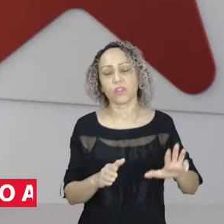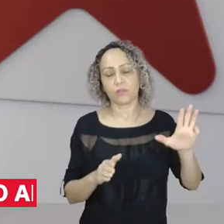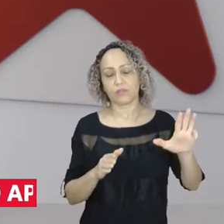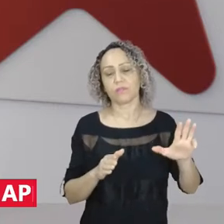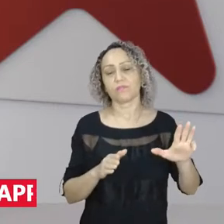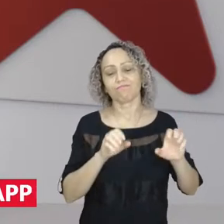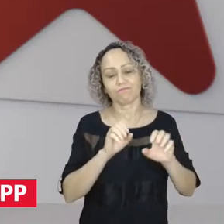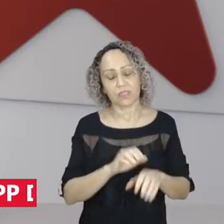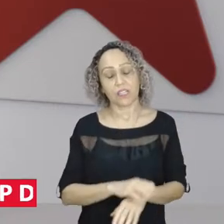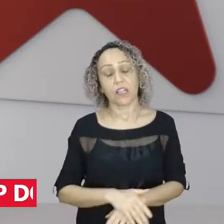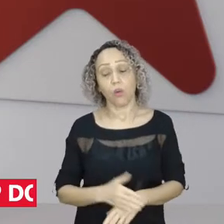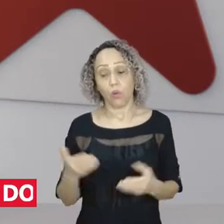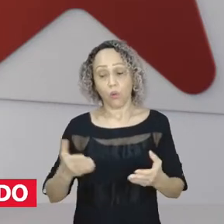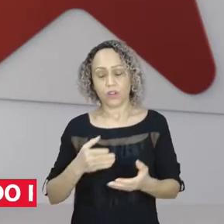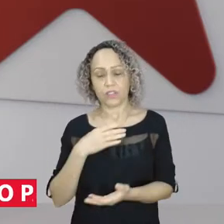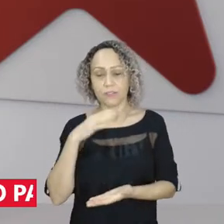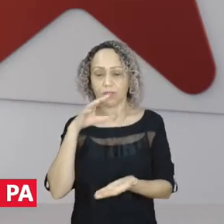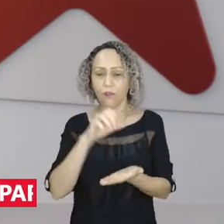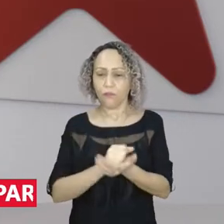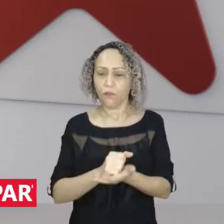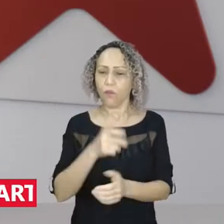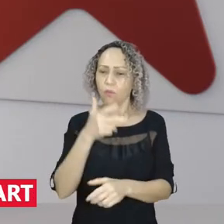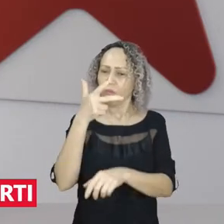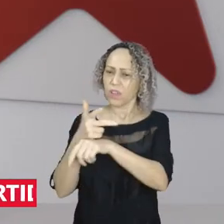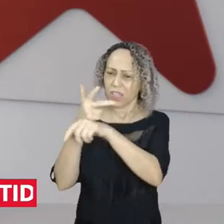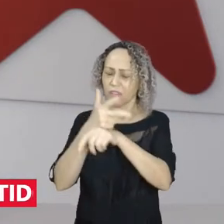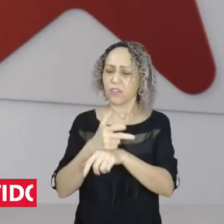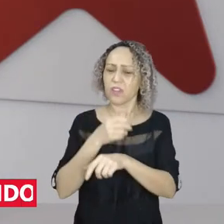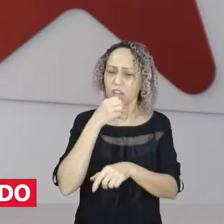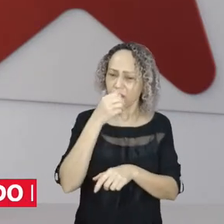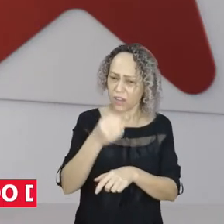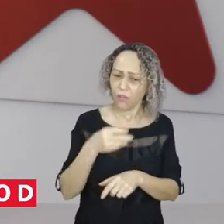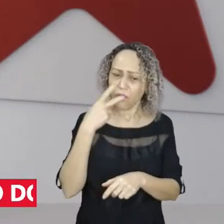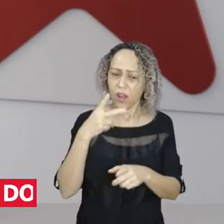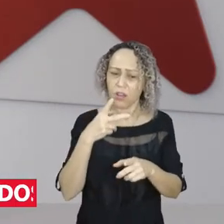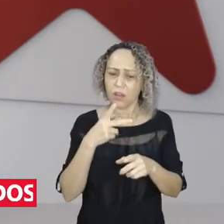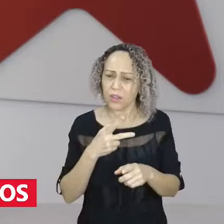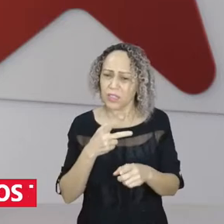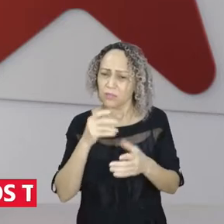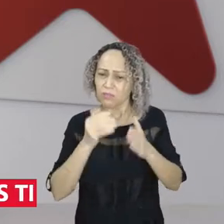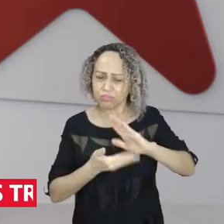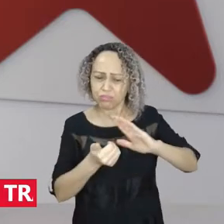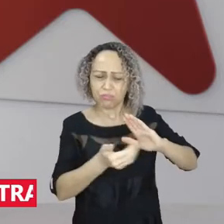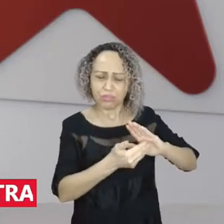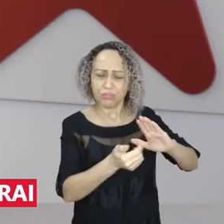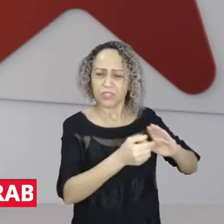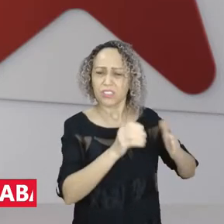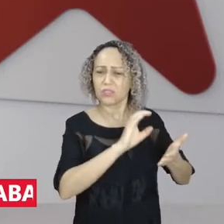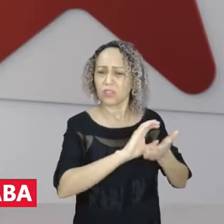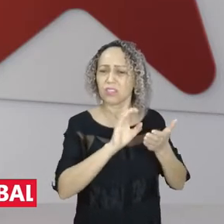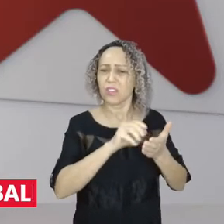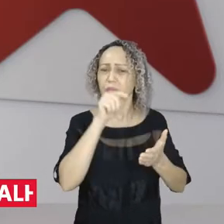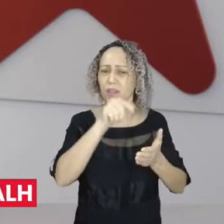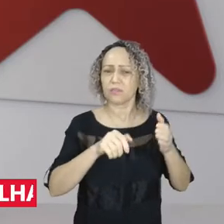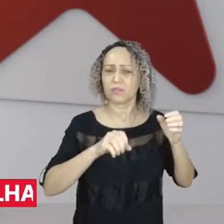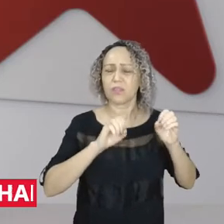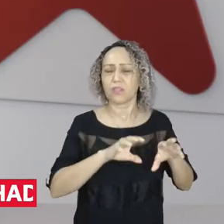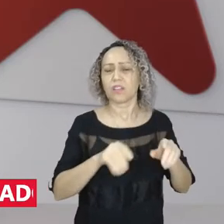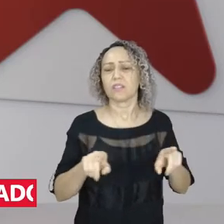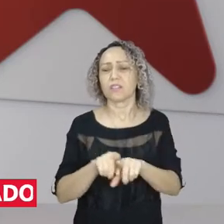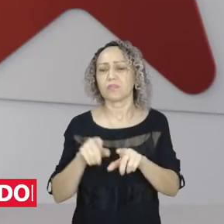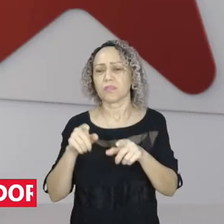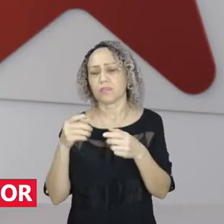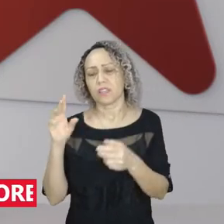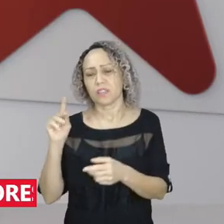desta quinta-feira. Ele falou das consequências dos cortes no orçamento para educação e ciência e tecnologia para o desenvolvimento